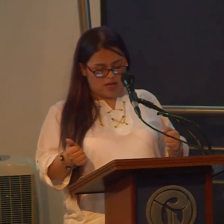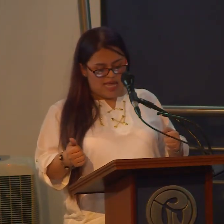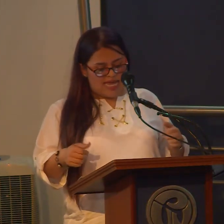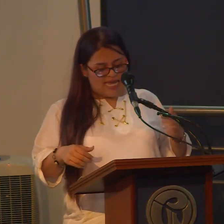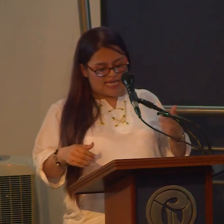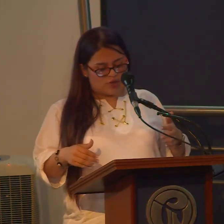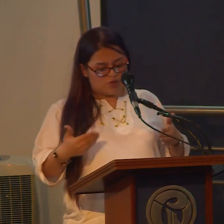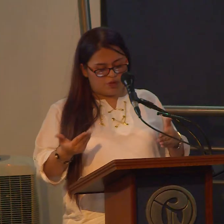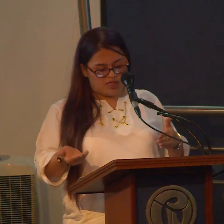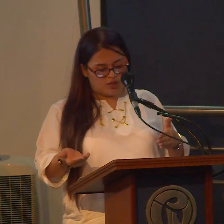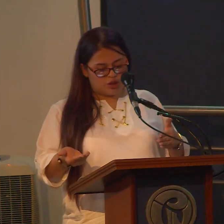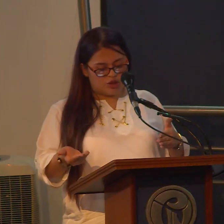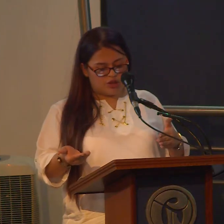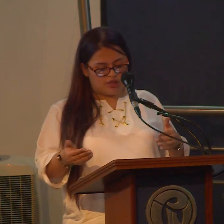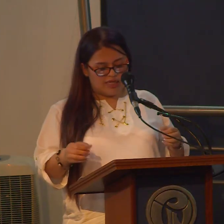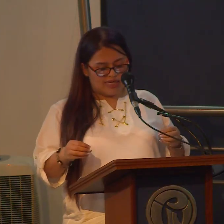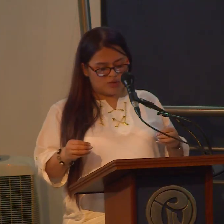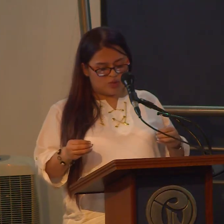entretenimiento y que